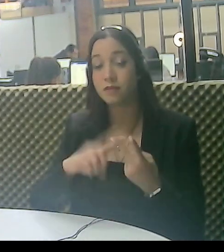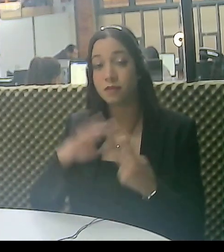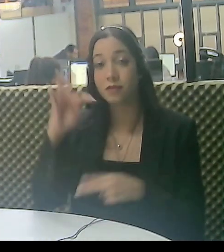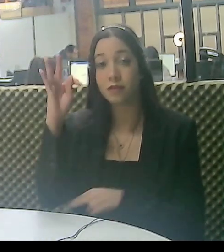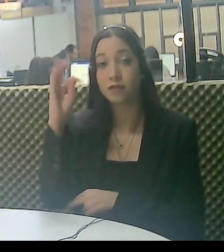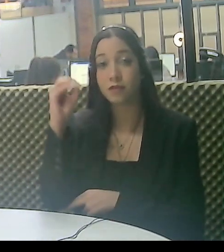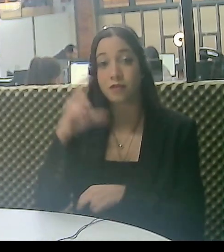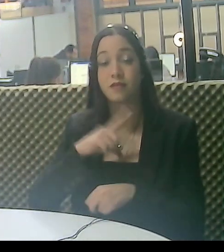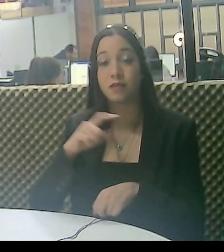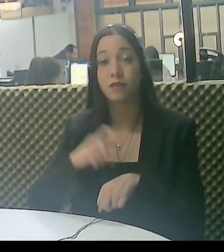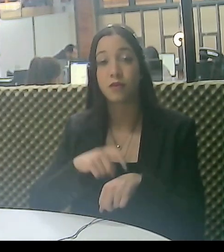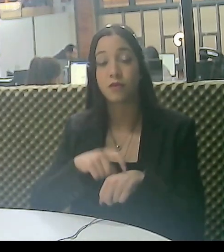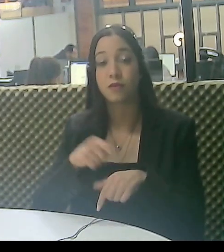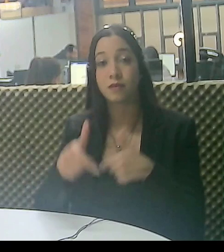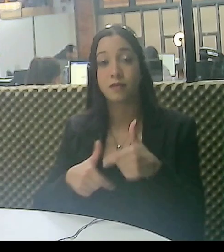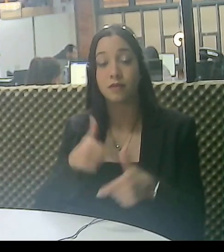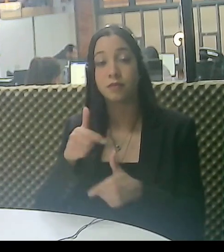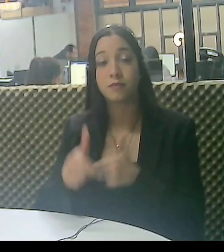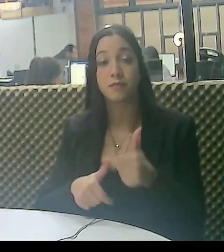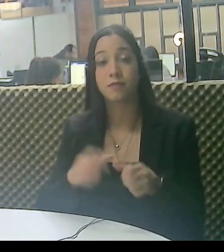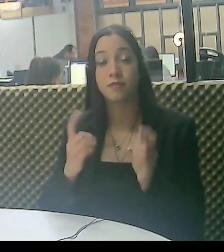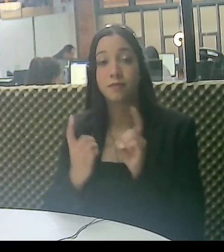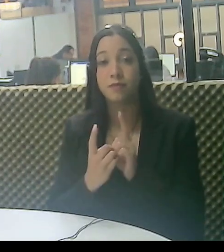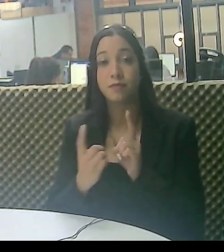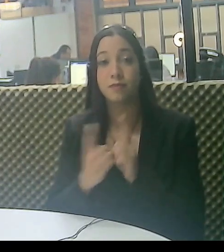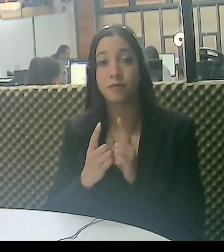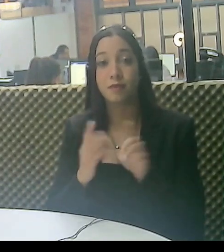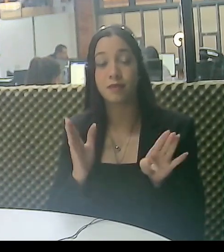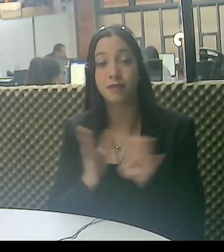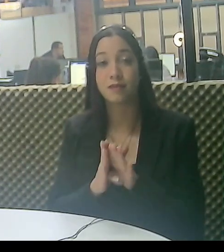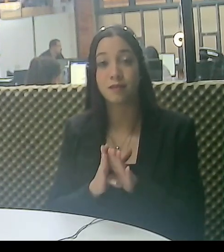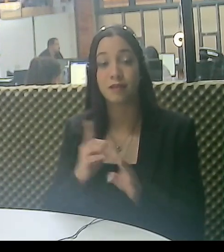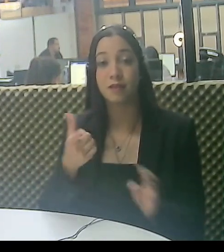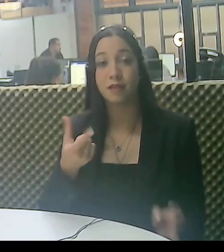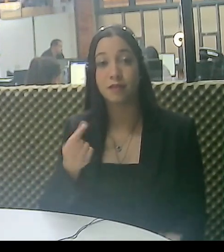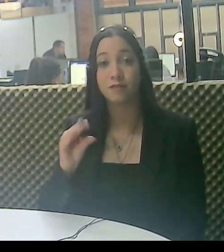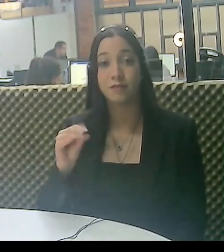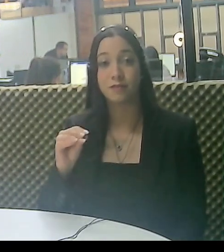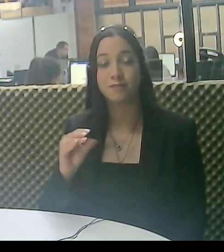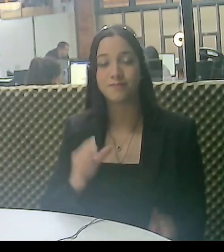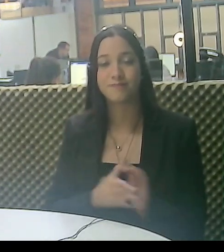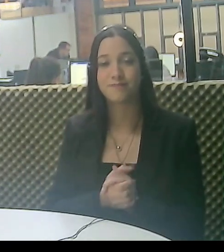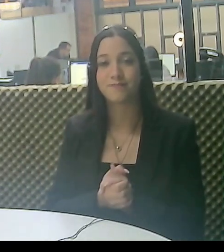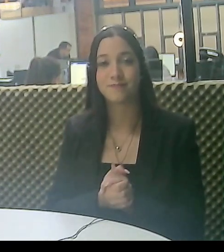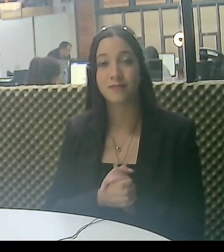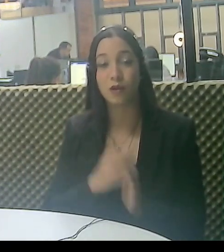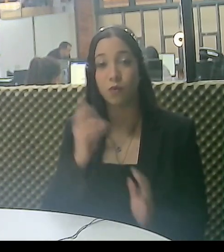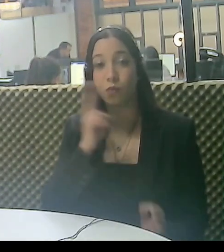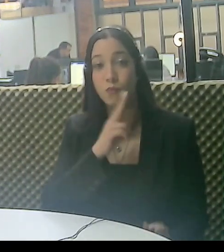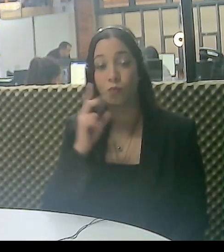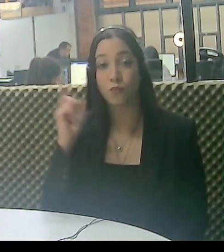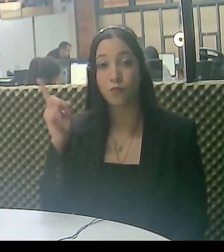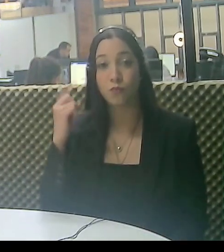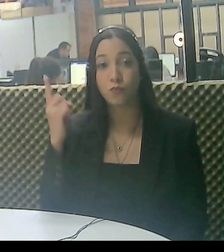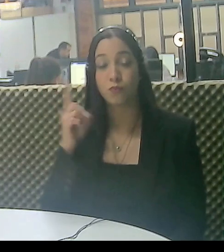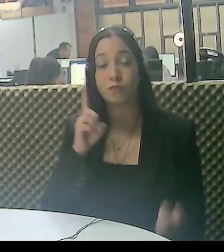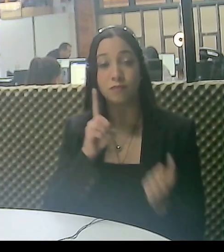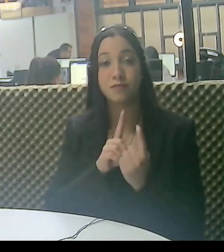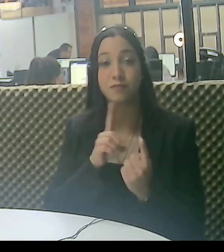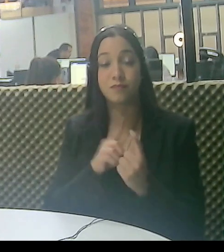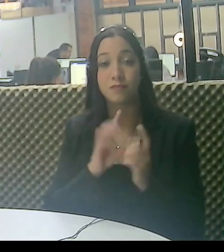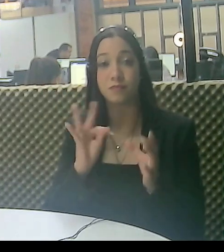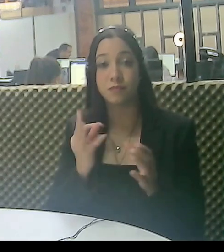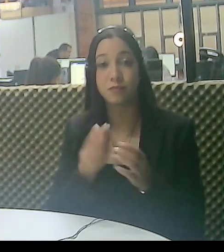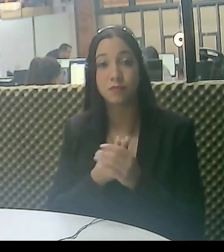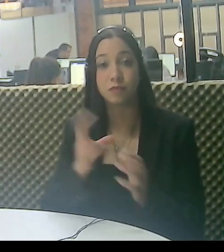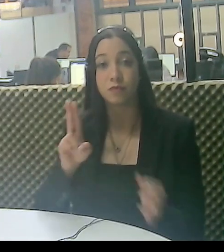Tocantins, tem o horário do trabalhador com atendimentos até 8 da noite. Nos ambulatórios das unidades de atendimento